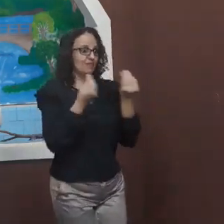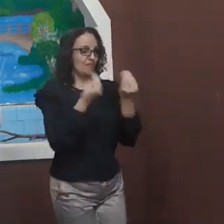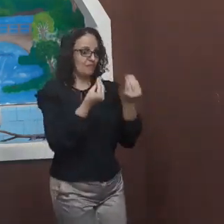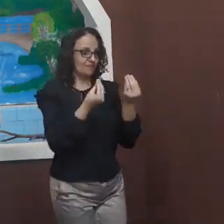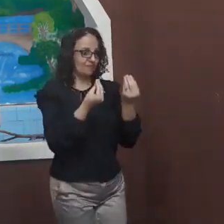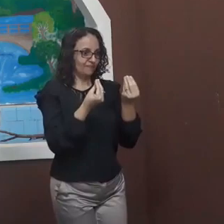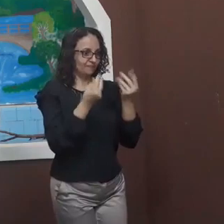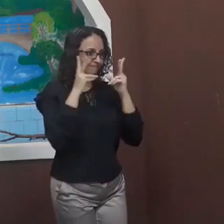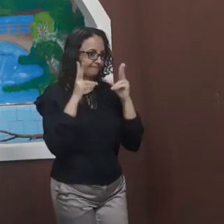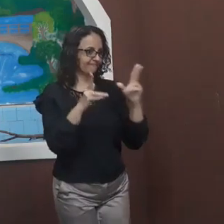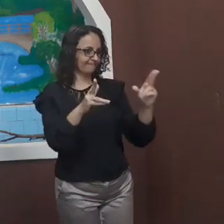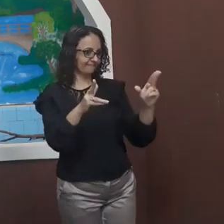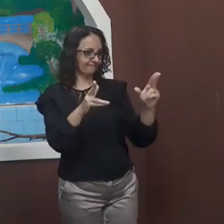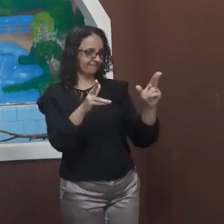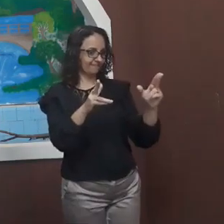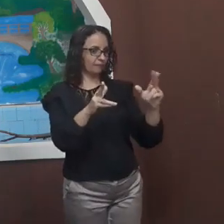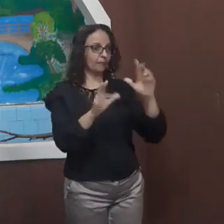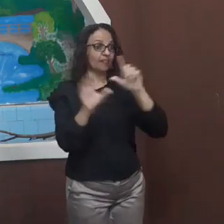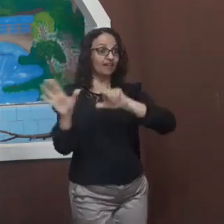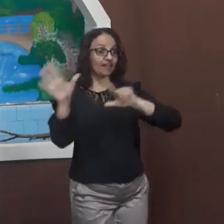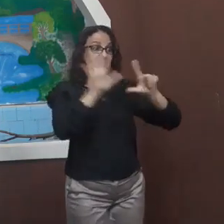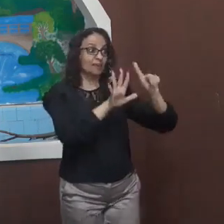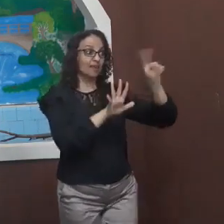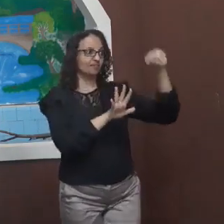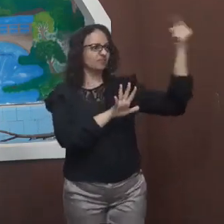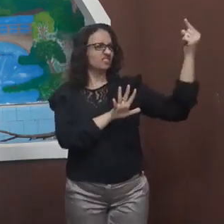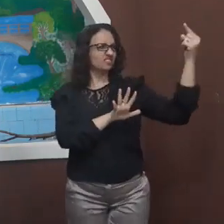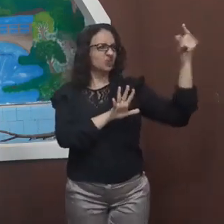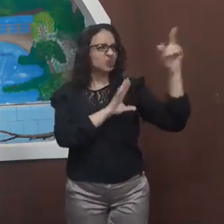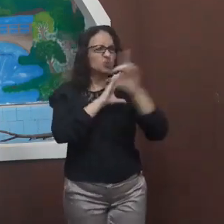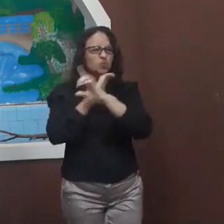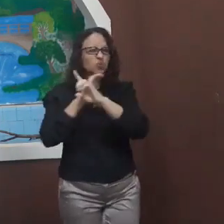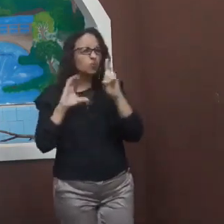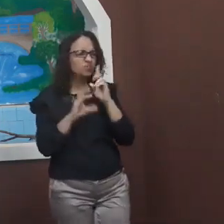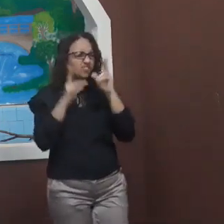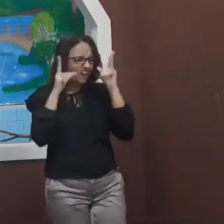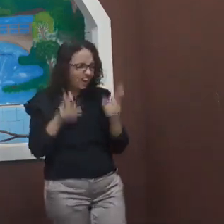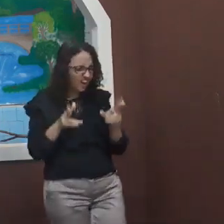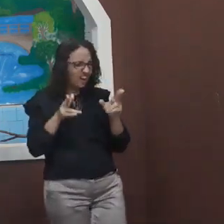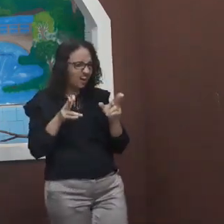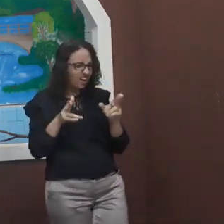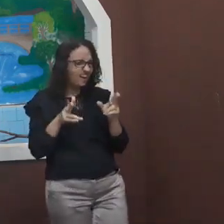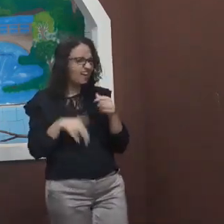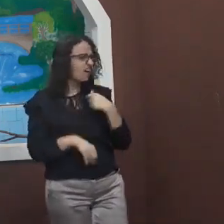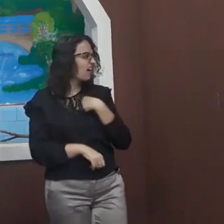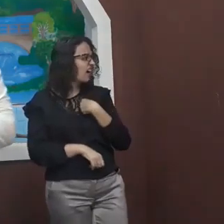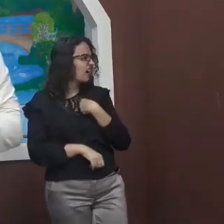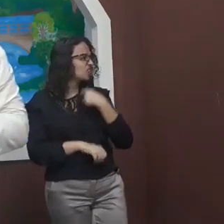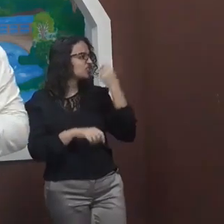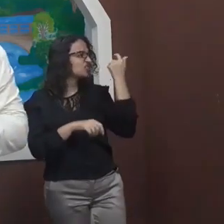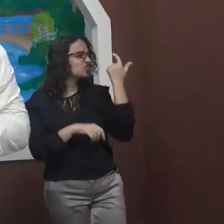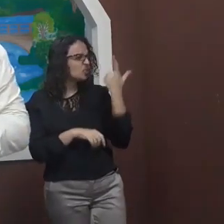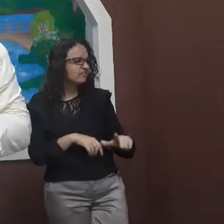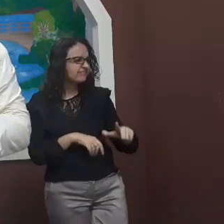assim, se no outra semana não pode ser igual, porque senão não vem. Por quê? A gente repete roupa